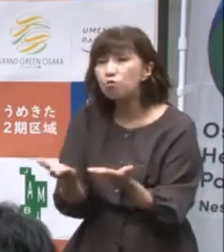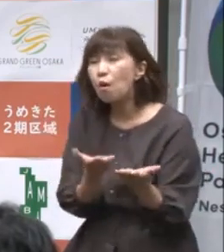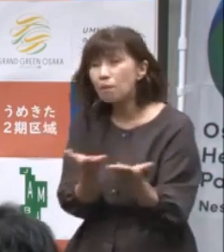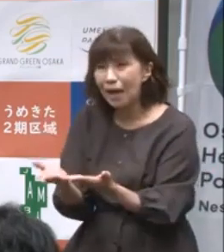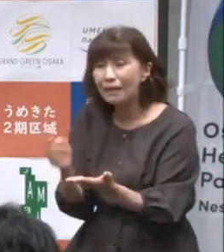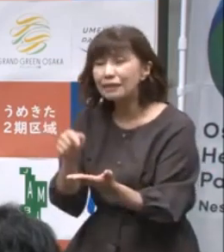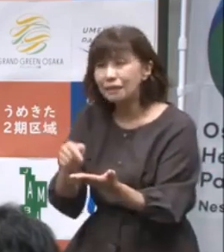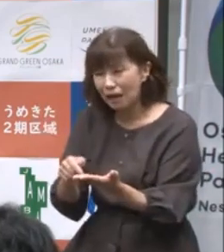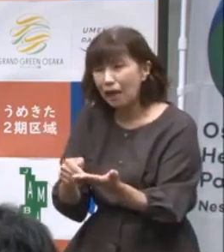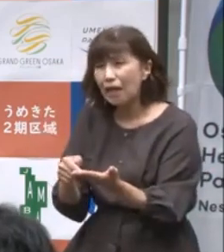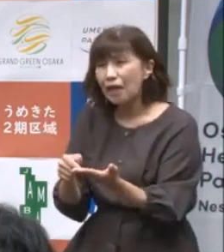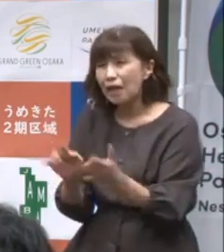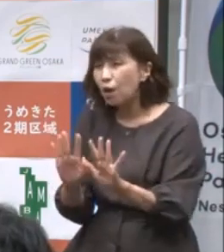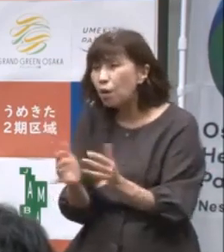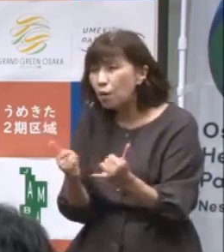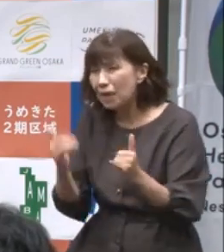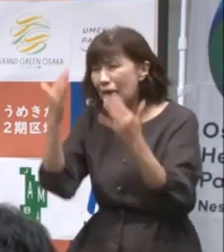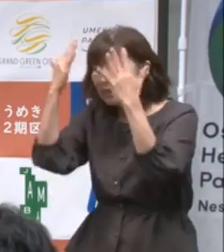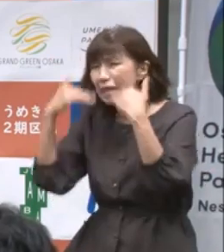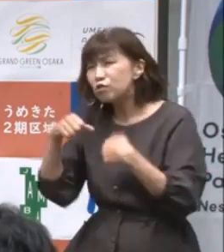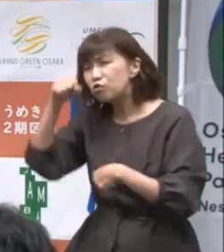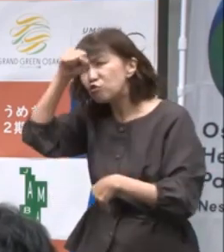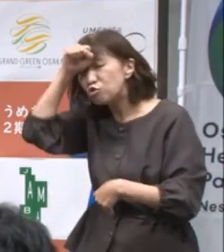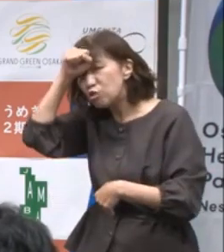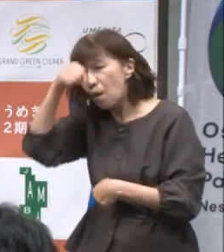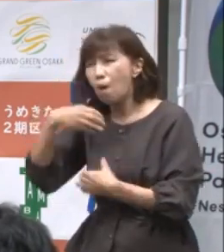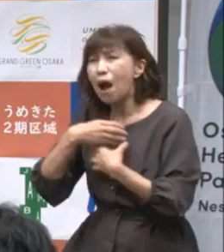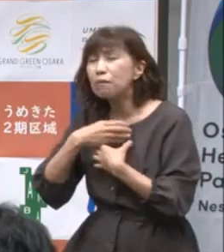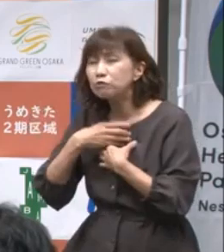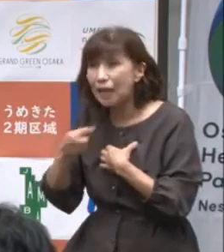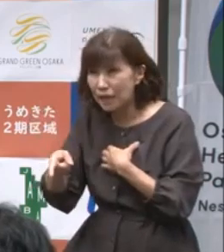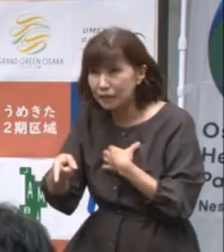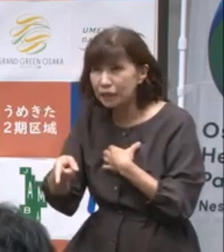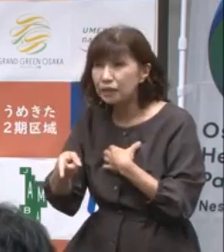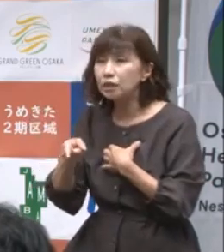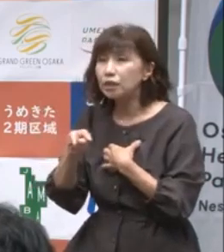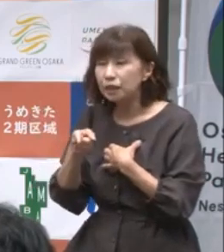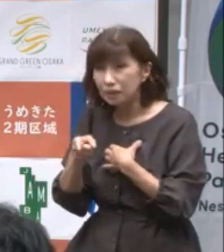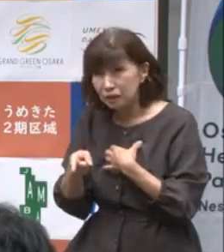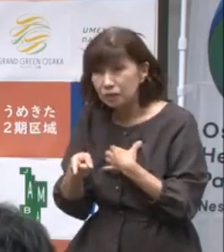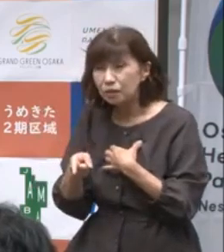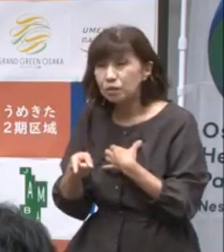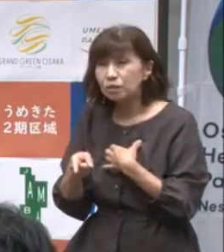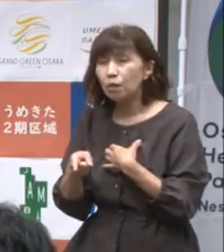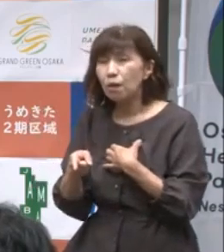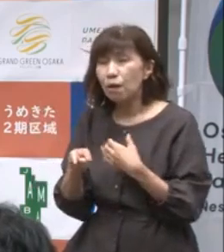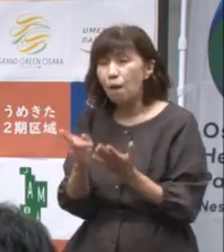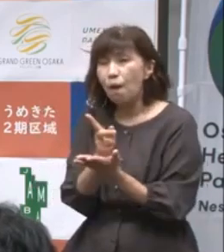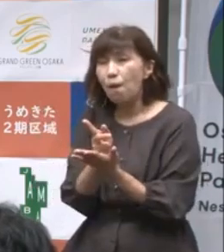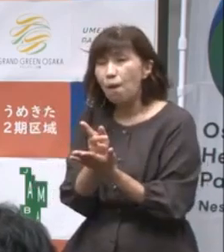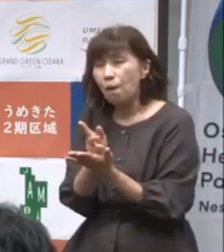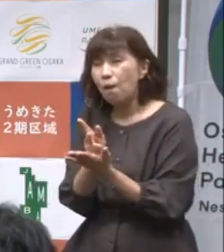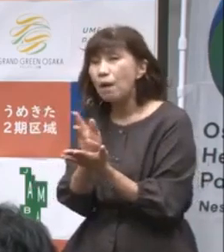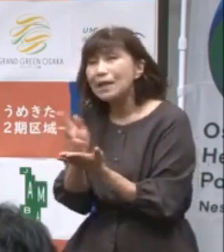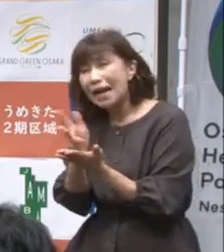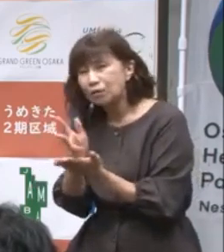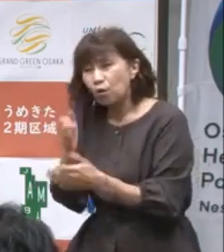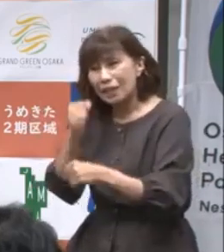特に熱中症に弱いということで、そのリスクをどう見積もって、そのガイドライン作成をどこまで進んでるんでし